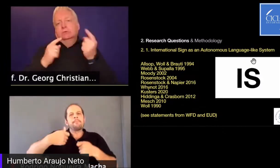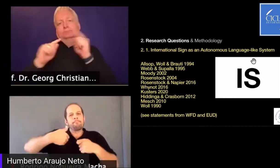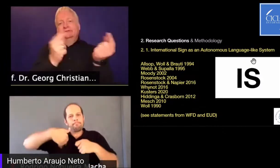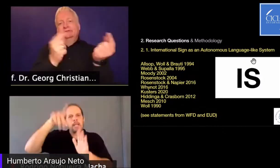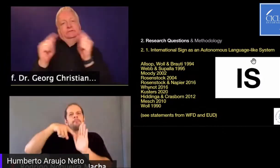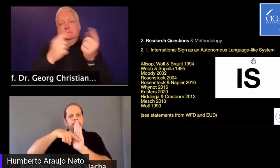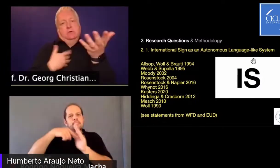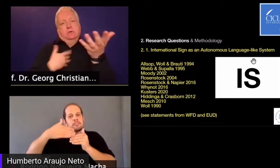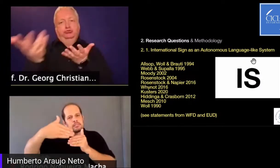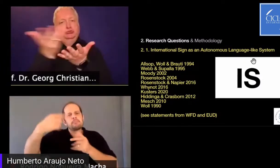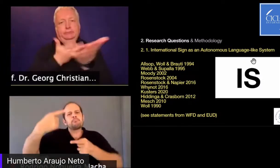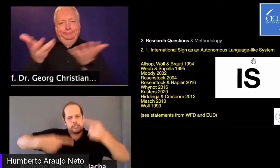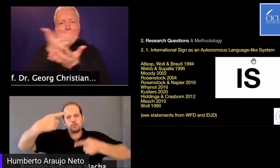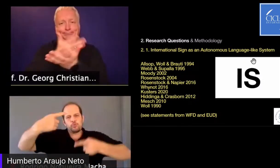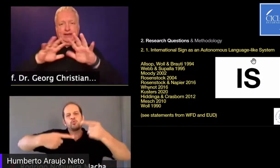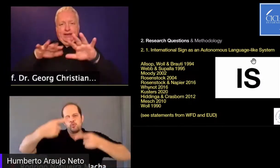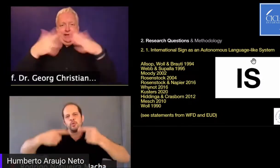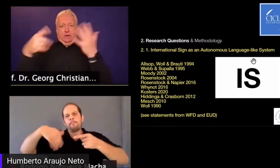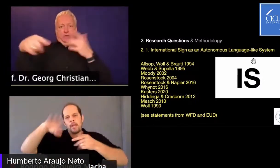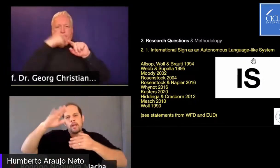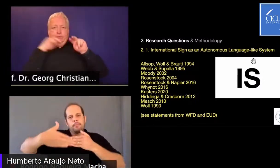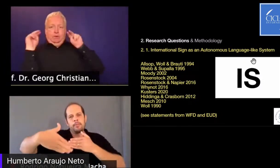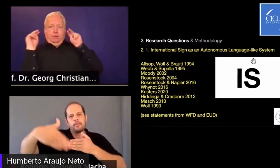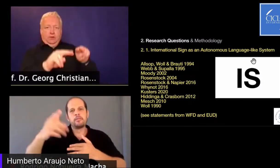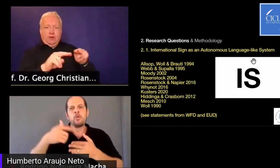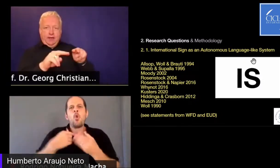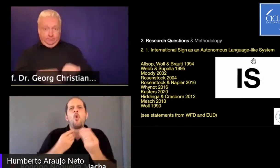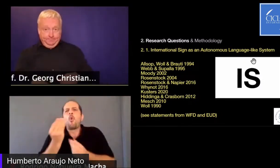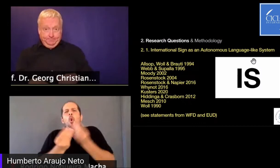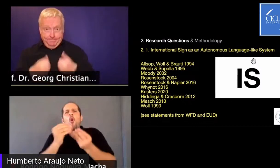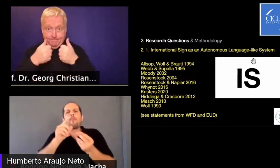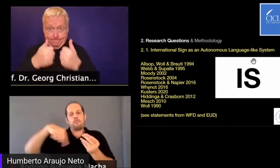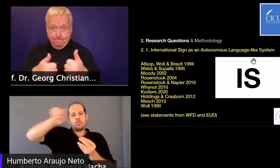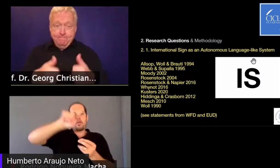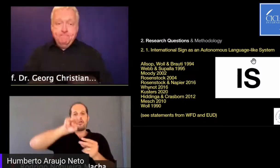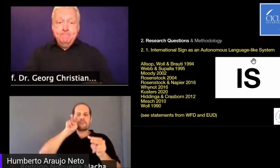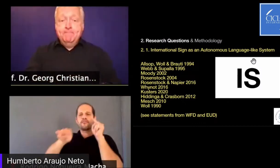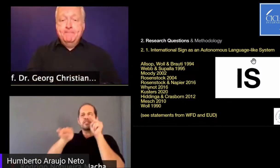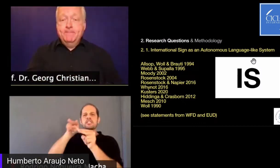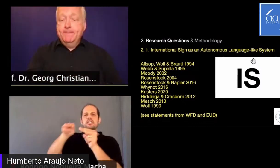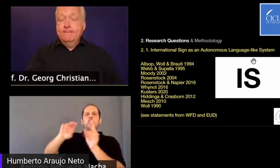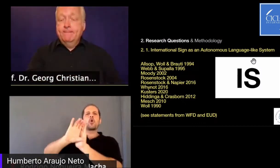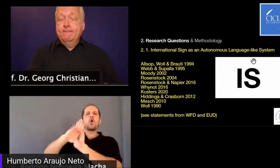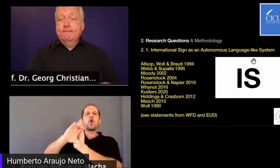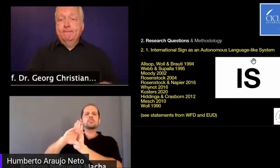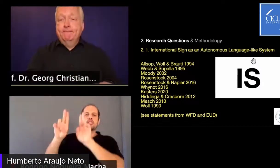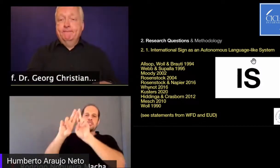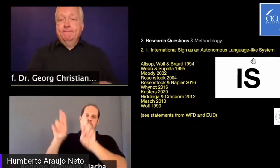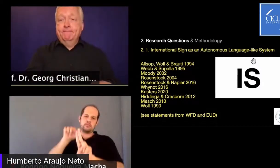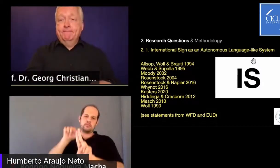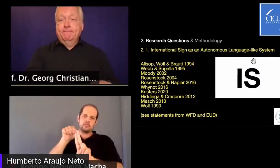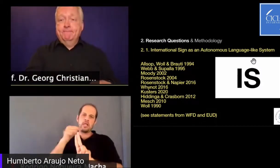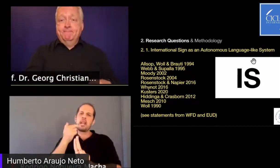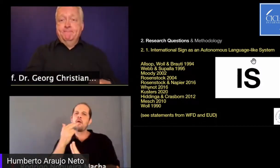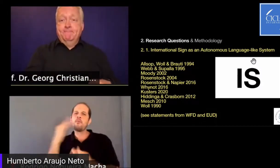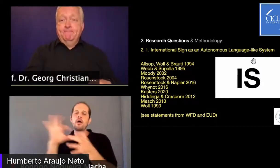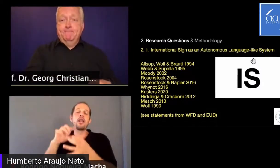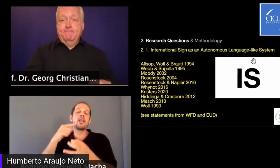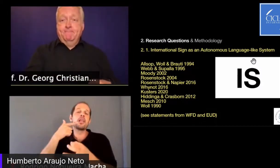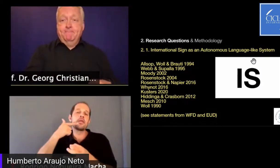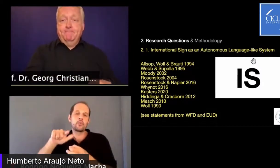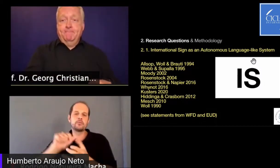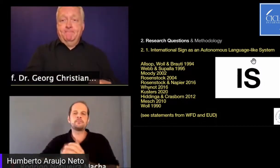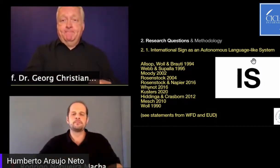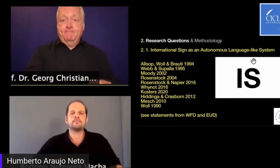ideia, embora ache que ainda carecemos de estudos a respeito das línguas de sinais